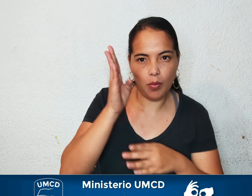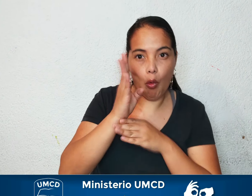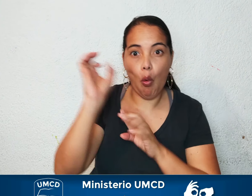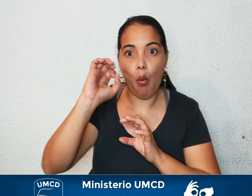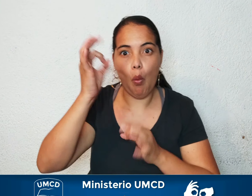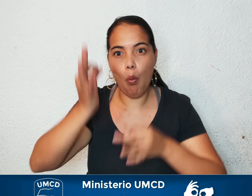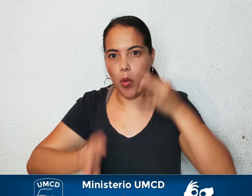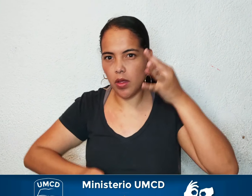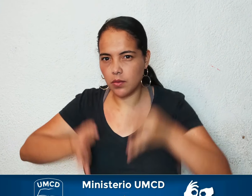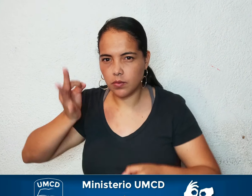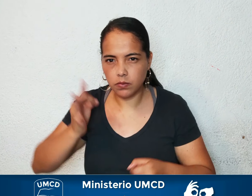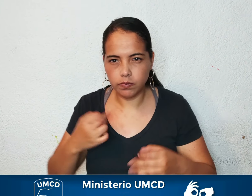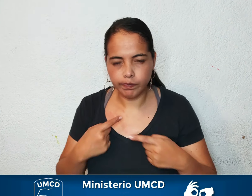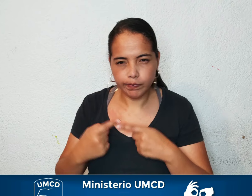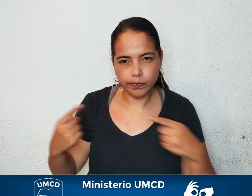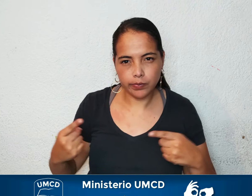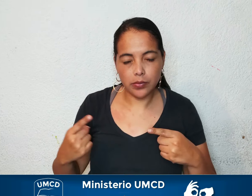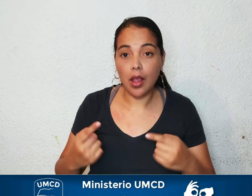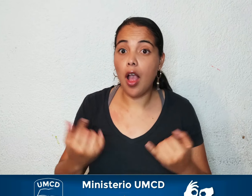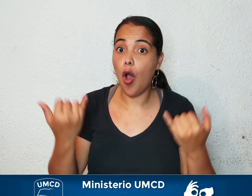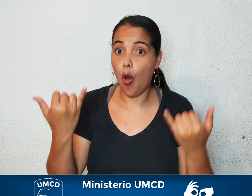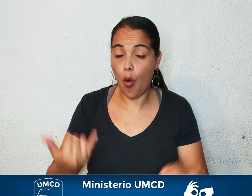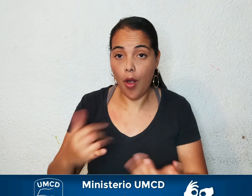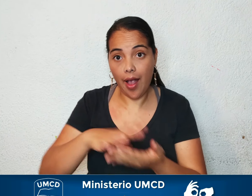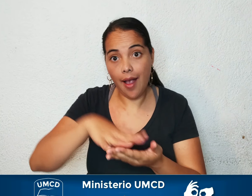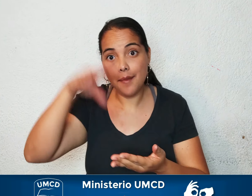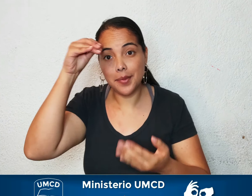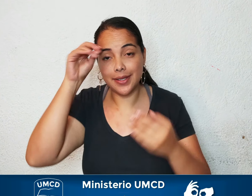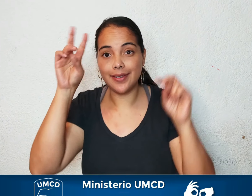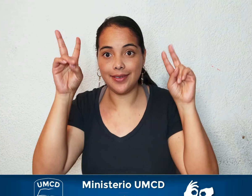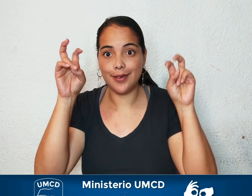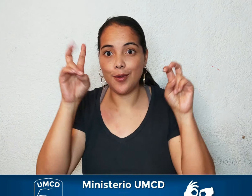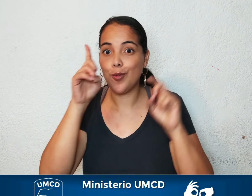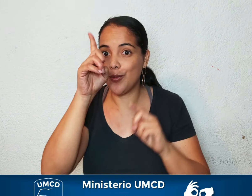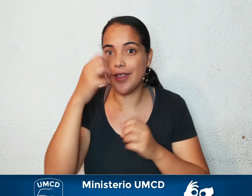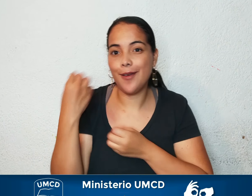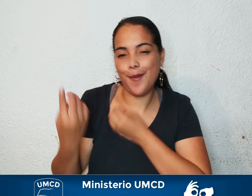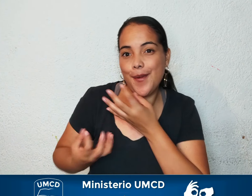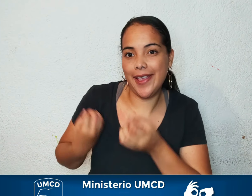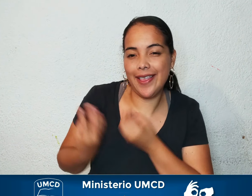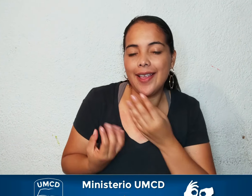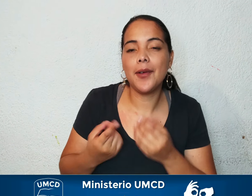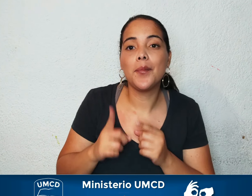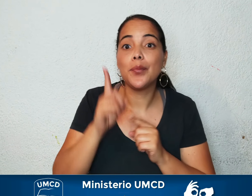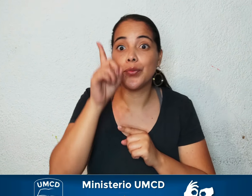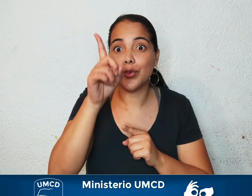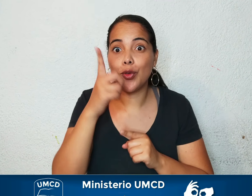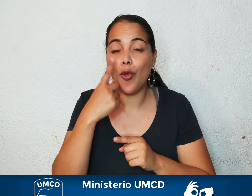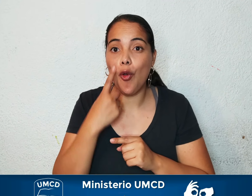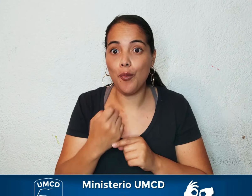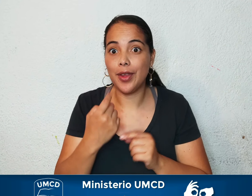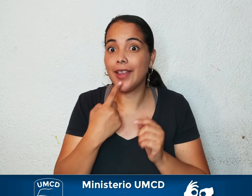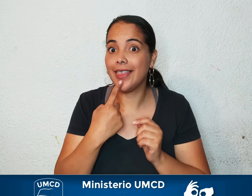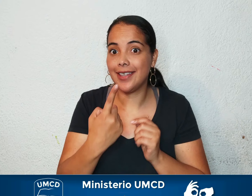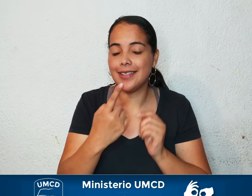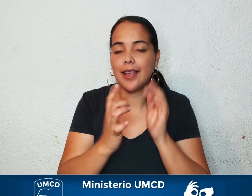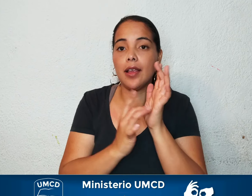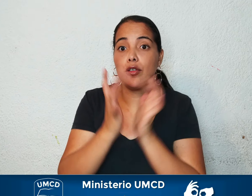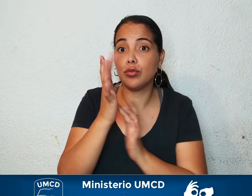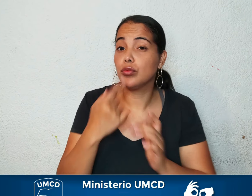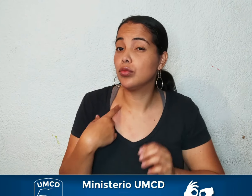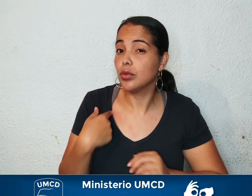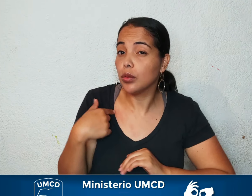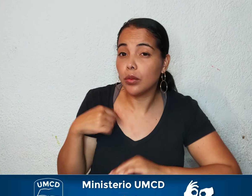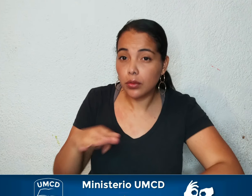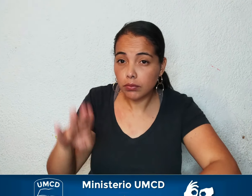al juicio de uno de ellos. En el caso de hoy día, como vamos a ver en la historia que estamos por estudiar, vemos al Señor Jesucristo